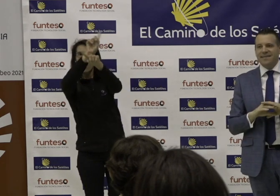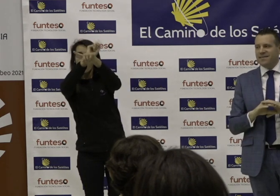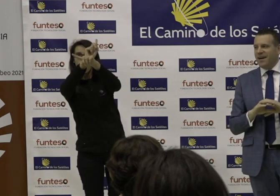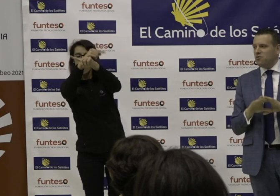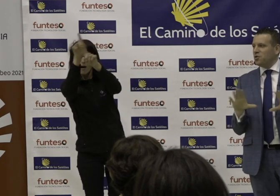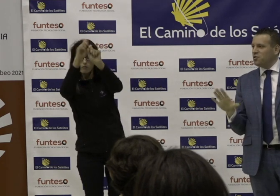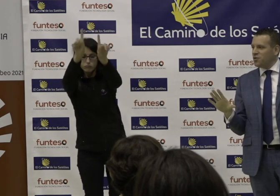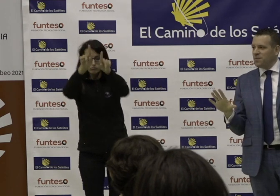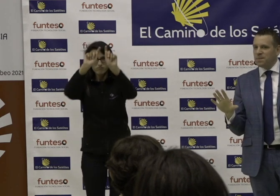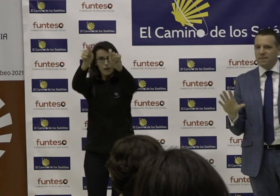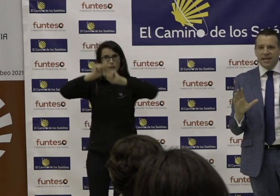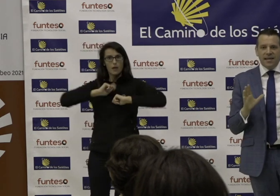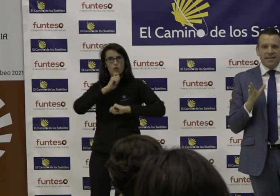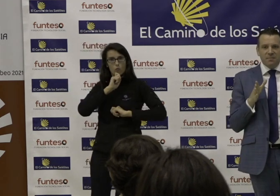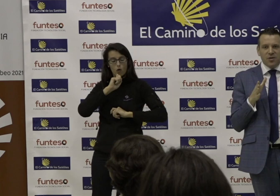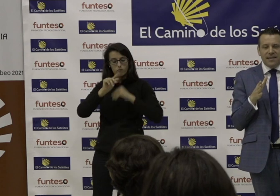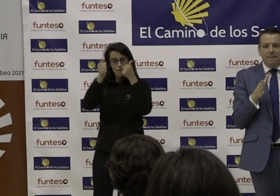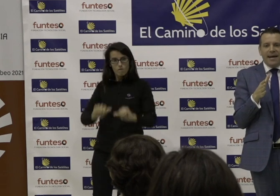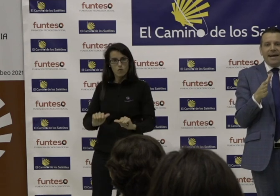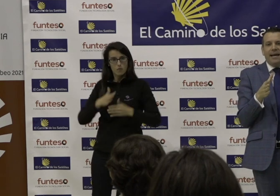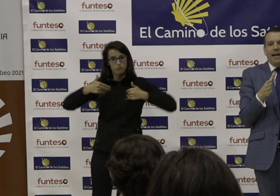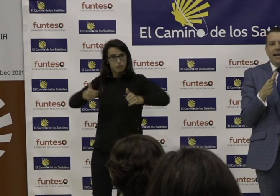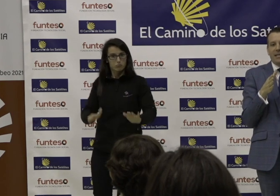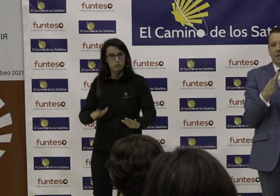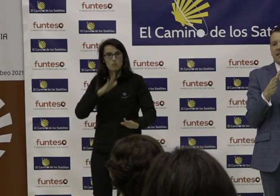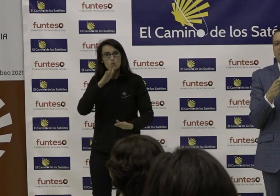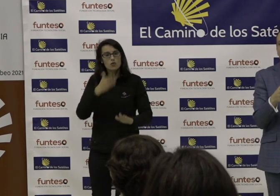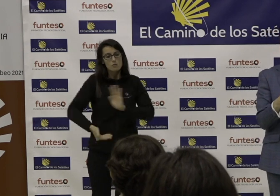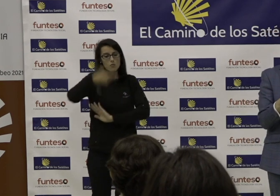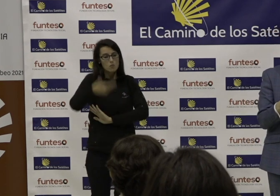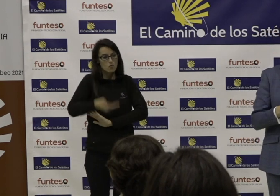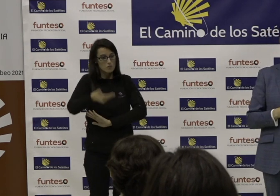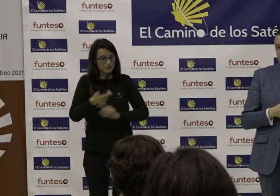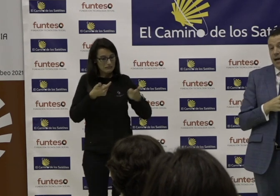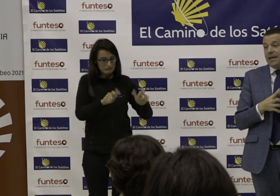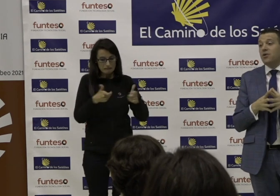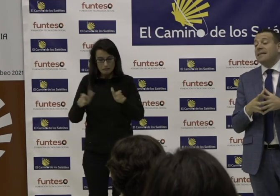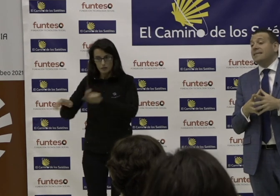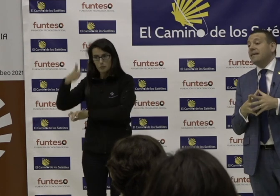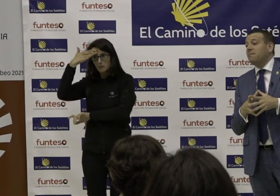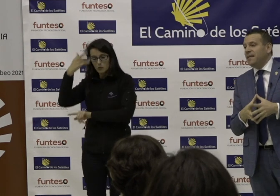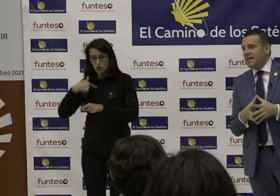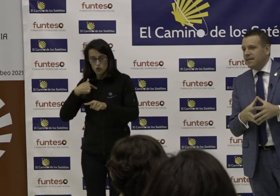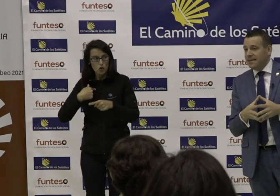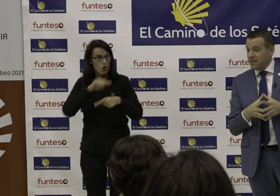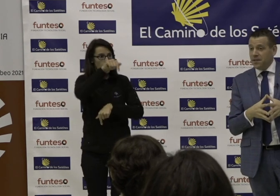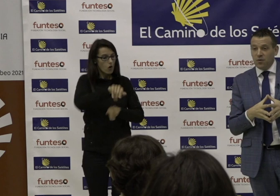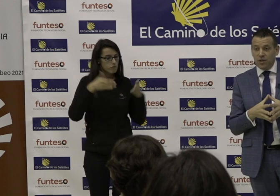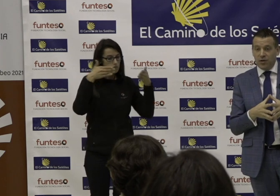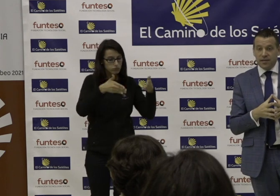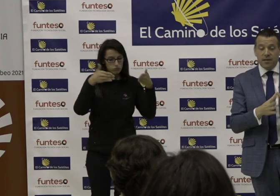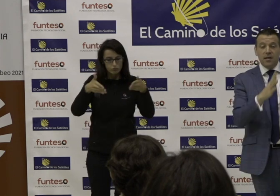destinar a nuestro gusto. Es importante marcar las partes principales de a qué voy a destinar mi día de